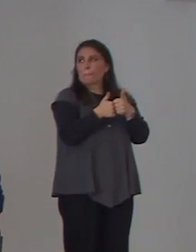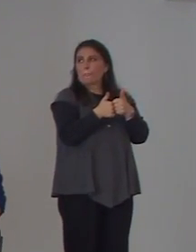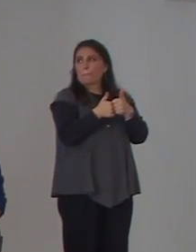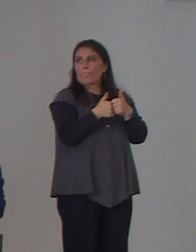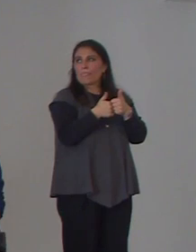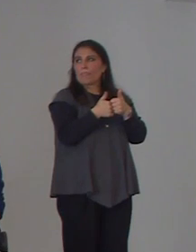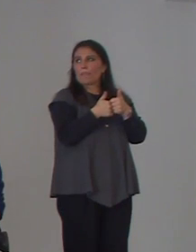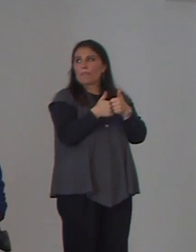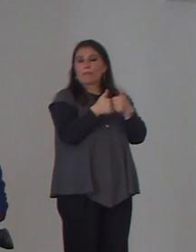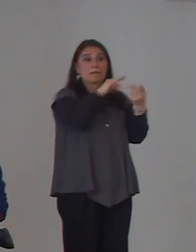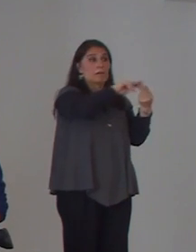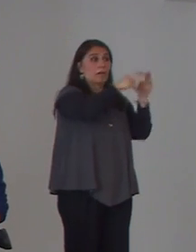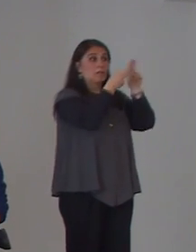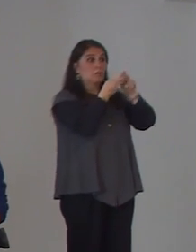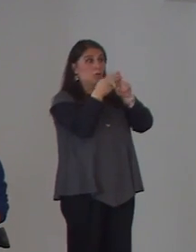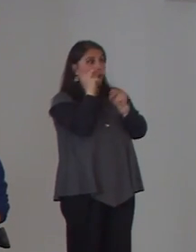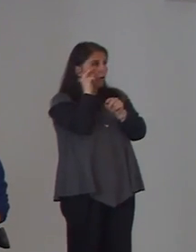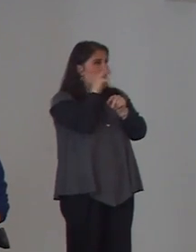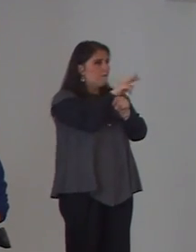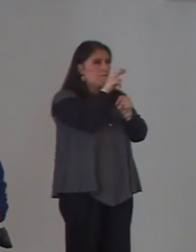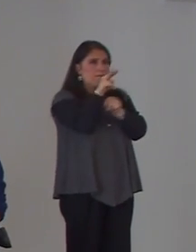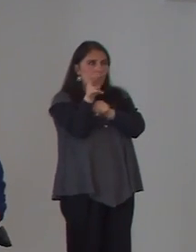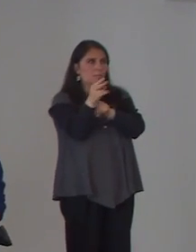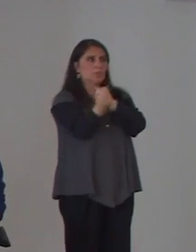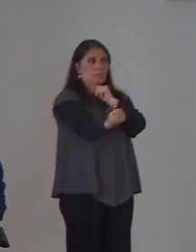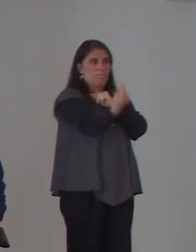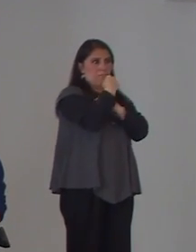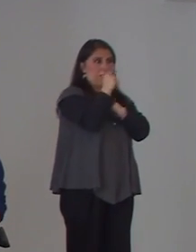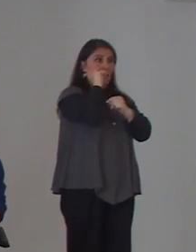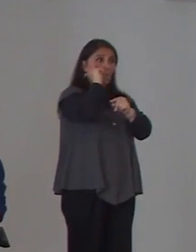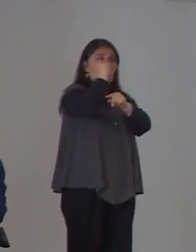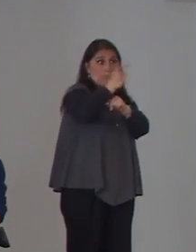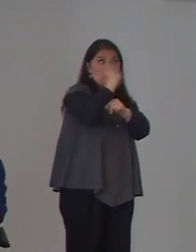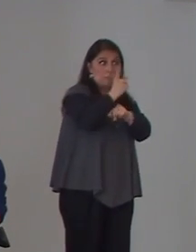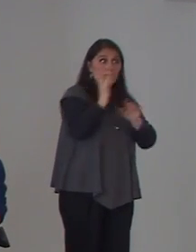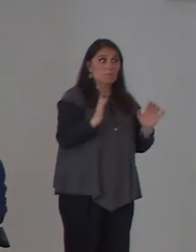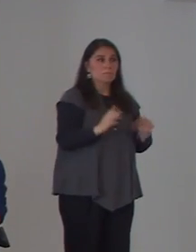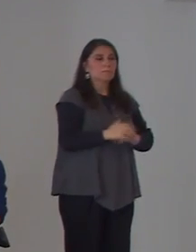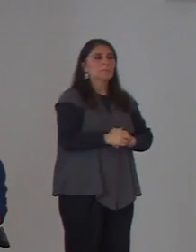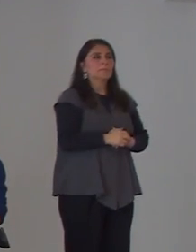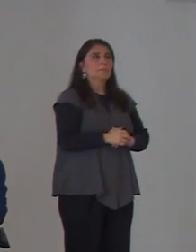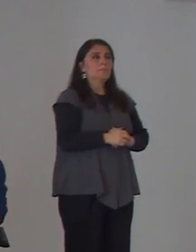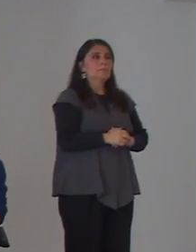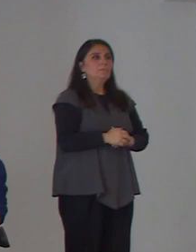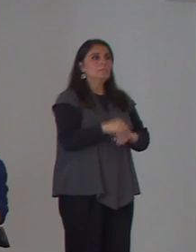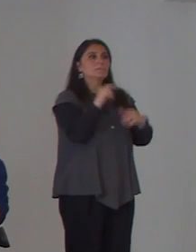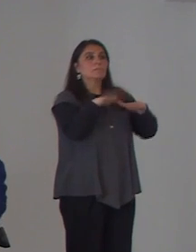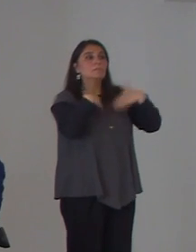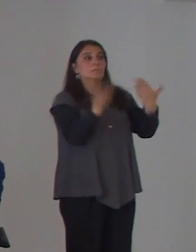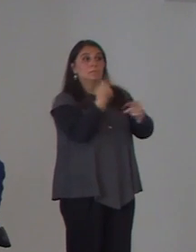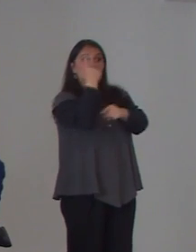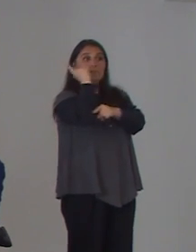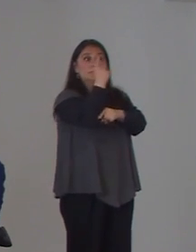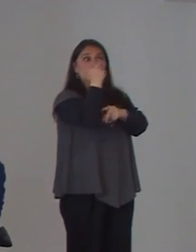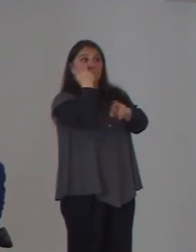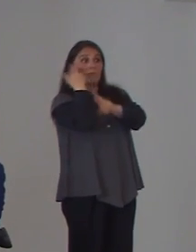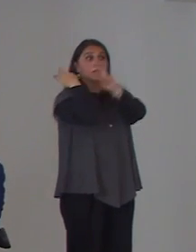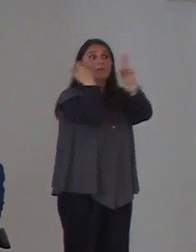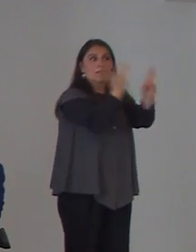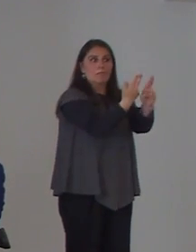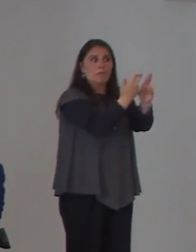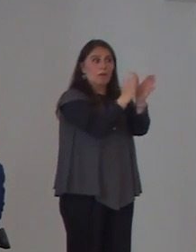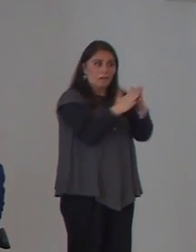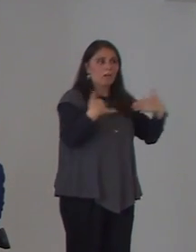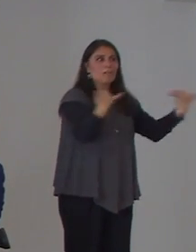que observamos, que nos plantean las políticas. Y esas políticas, ¿cómo reconocen las realidades o las